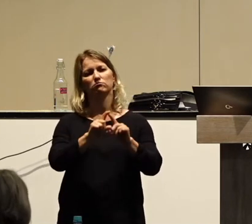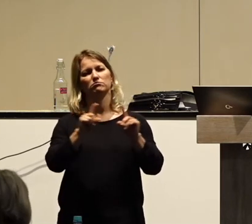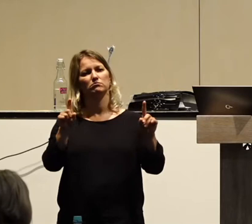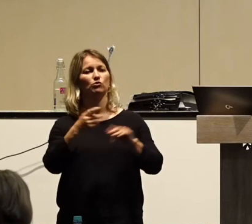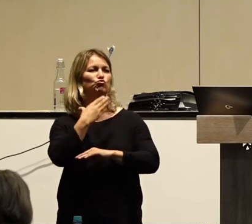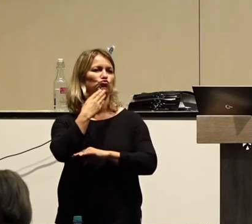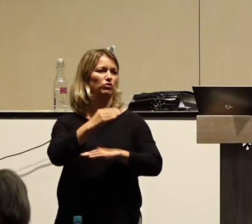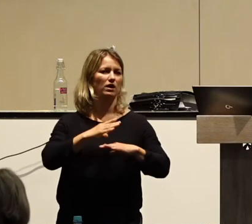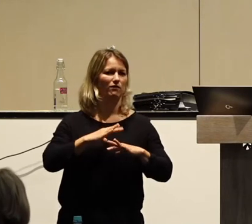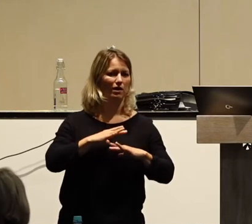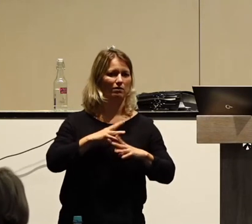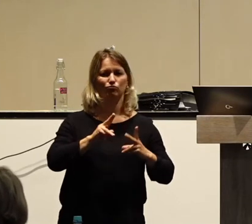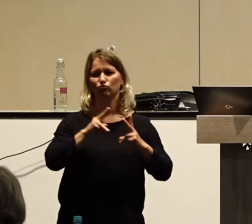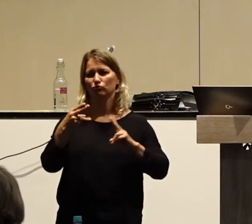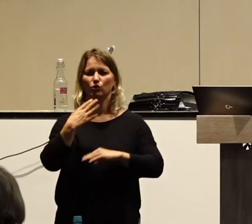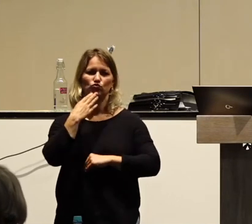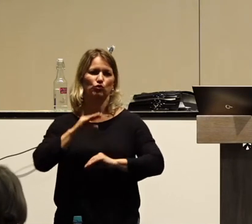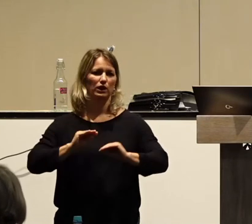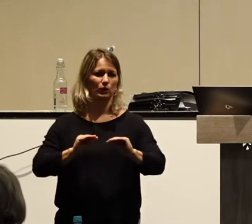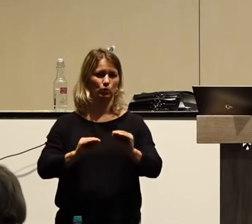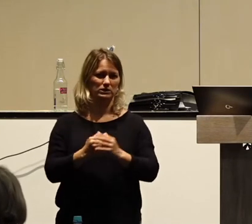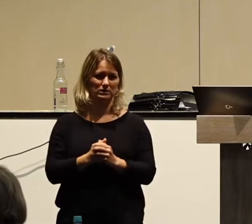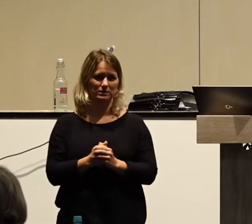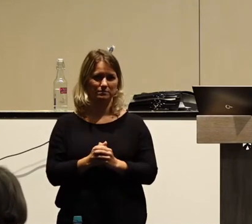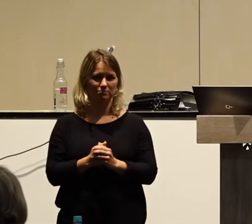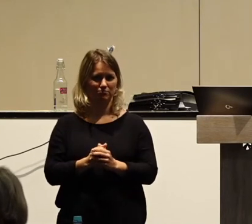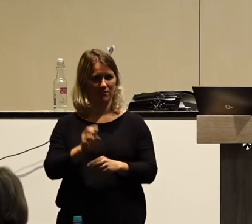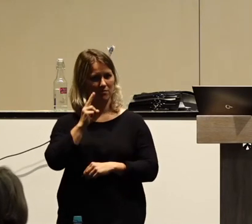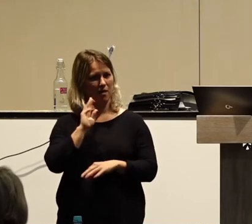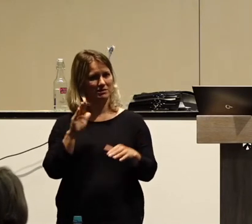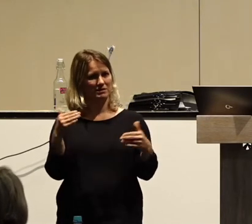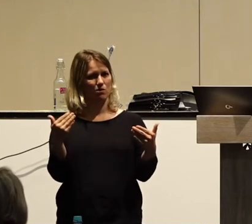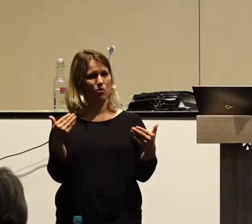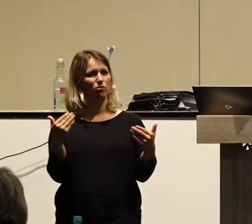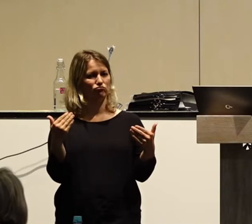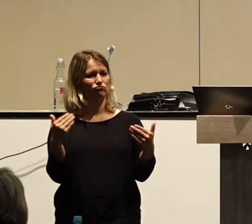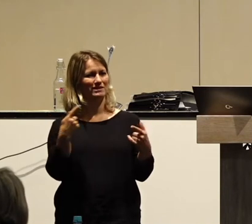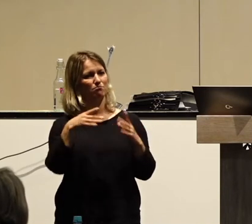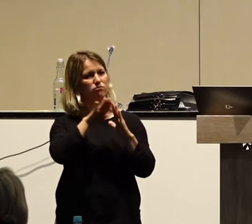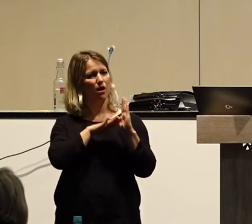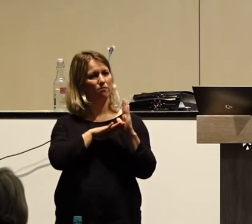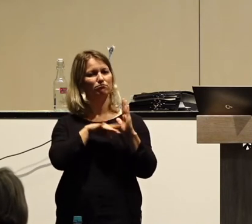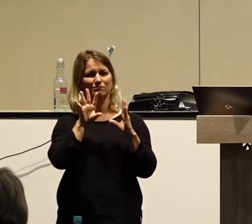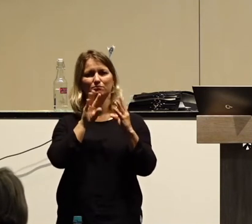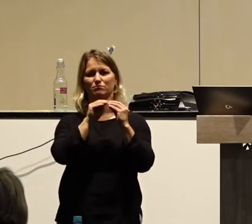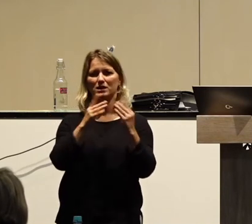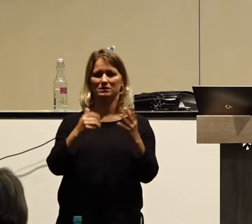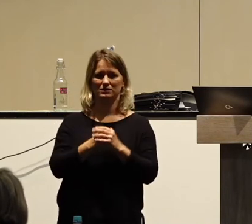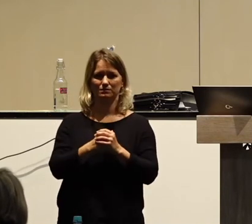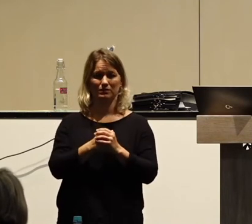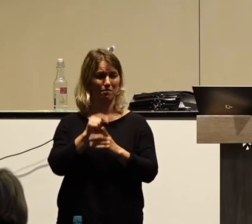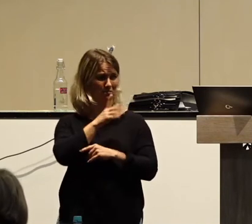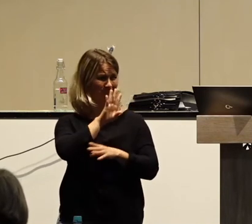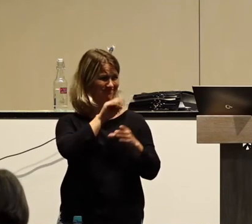schöne Kurse. Das wäre ein Name gewesen, der für dieses Programm gepasst hat, denn das, was Sie